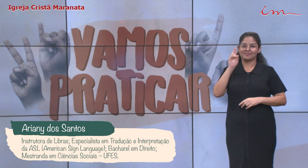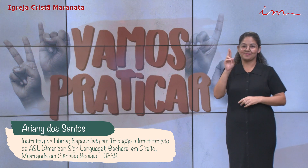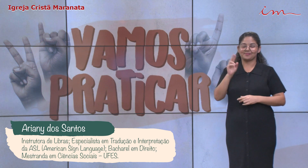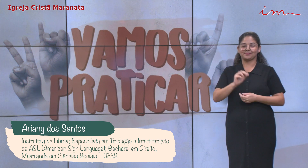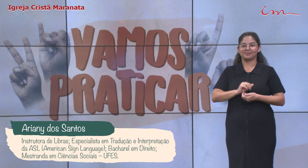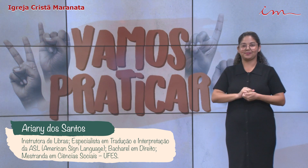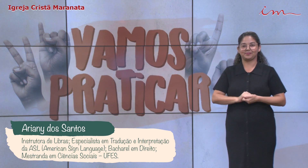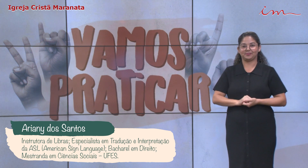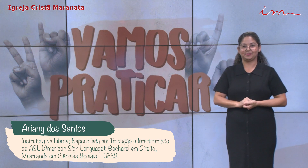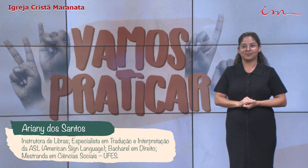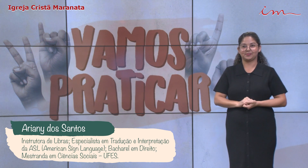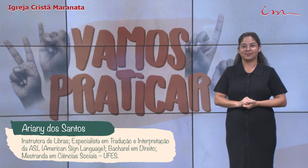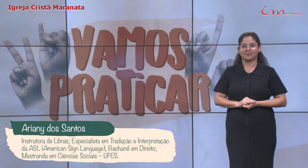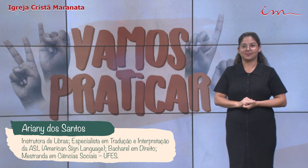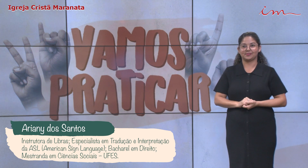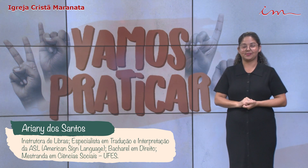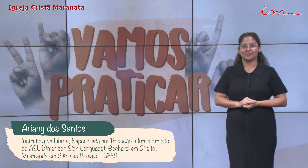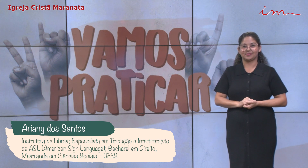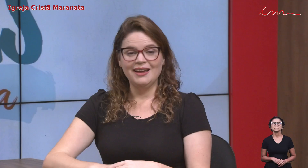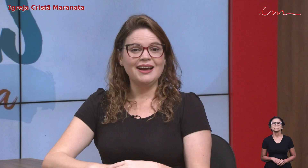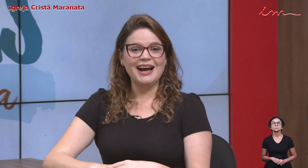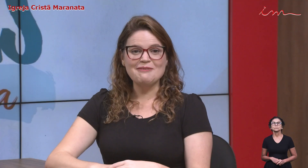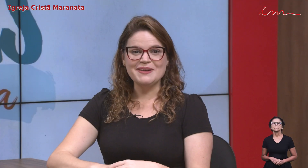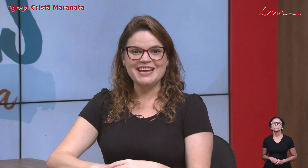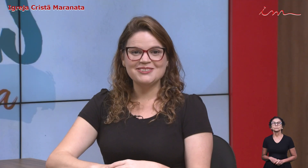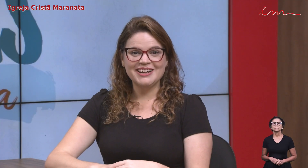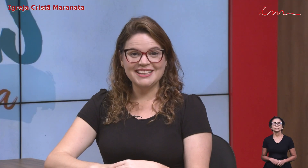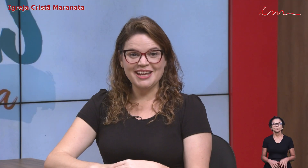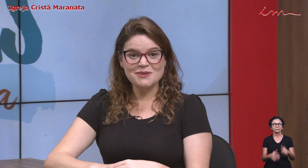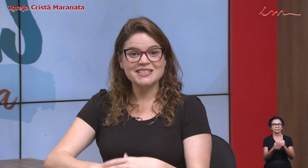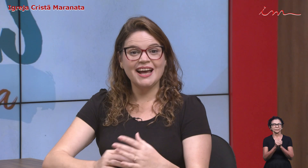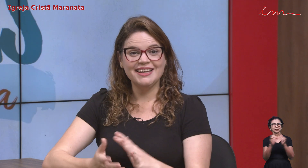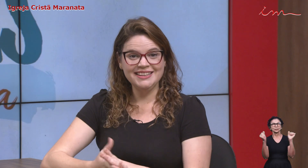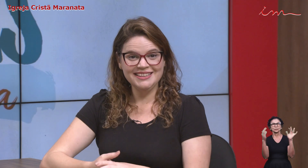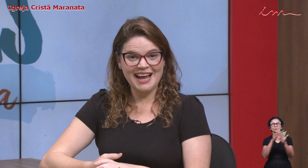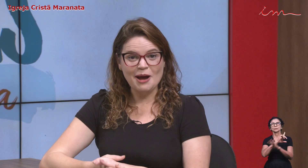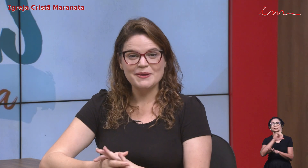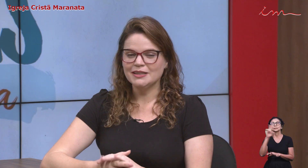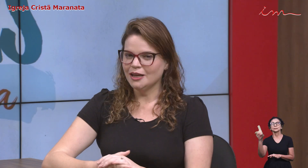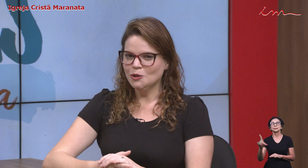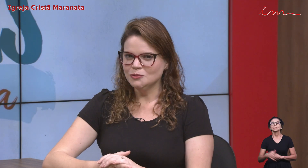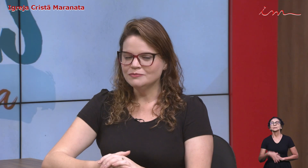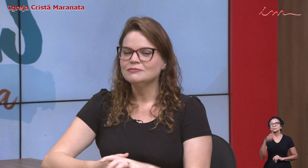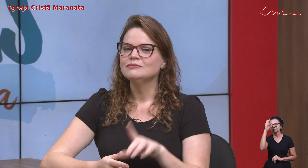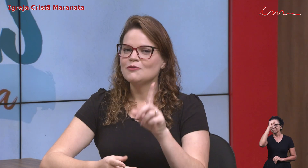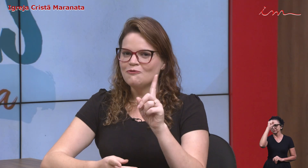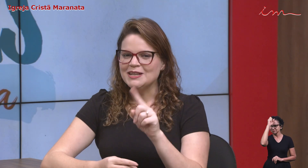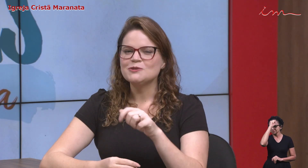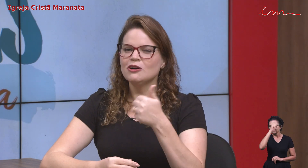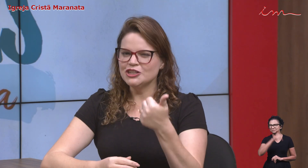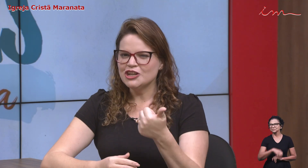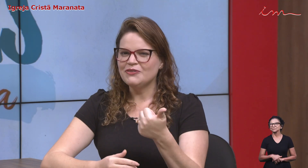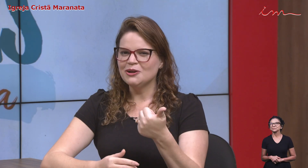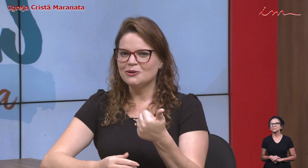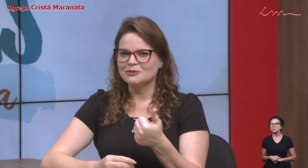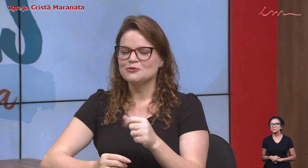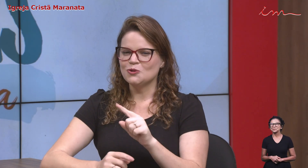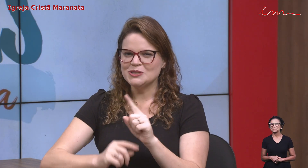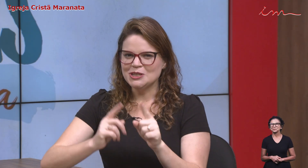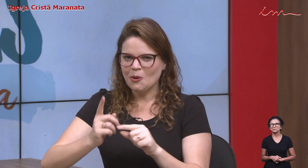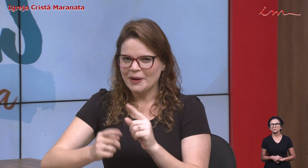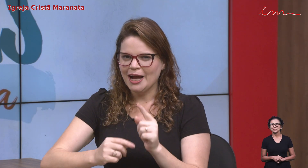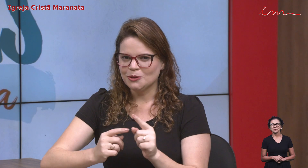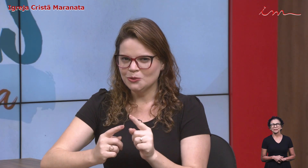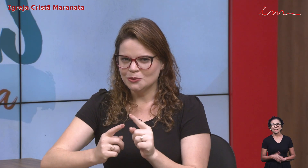Cumprimento a todos com a paz do Senhor Jesus. Amém, glória a Deus. E aí, aprendeu? Faz igual a gente já falou.